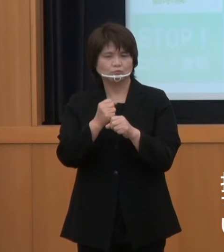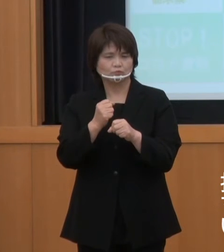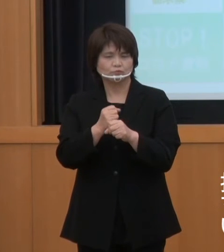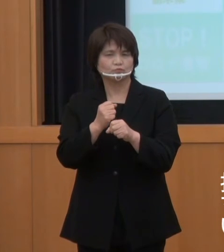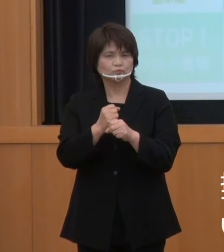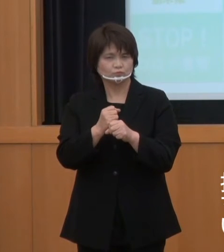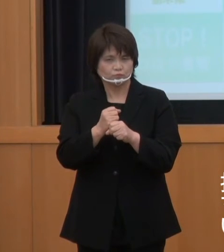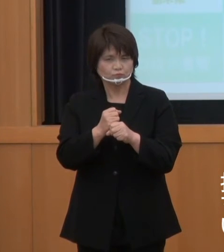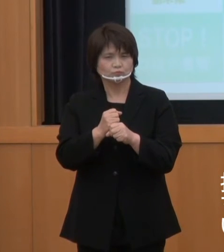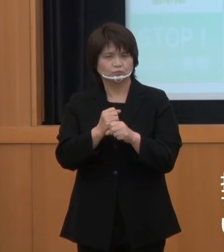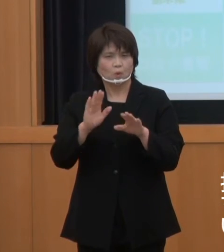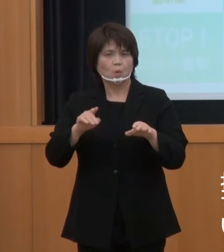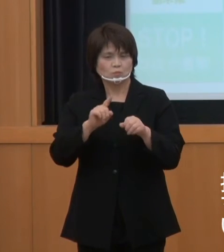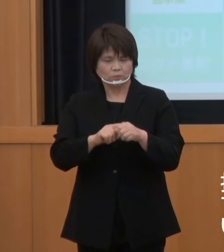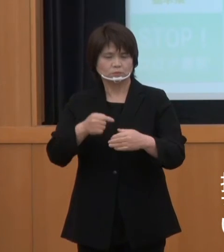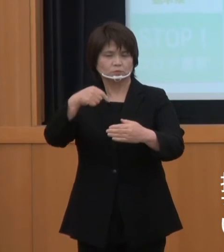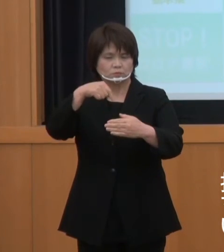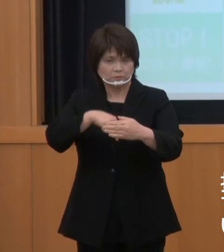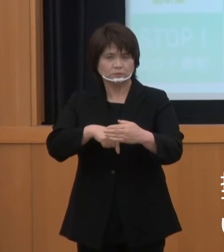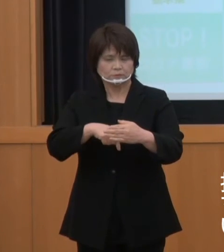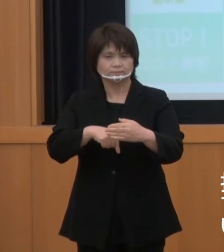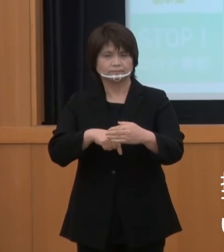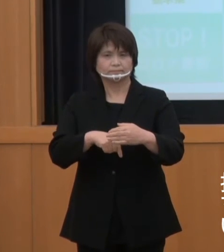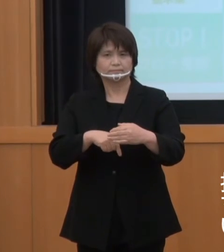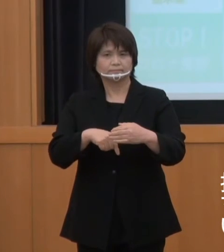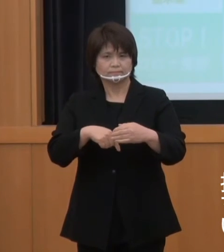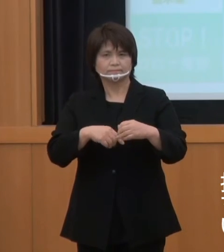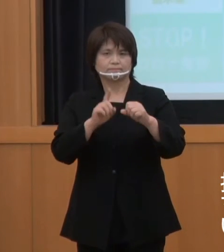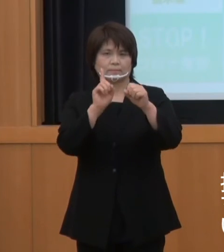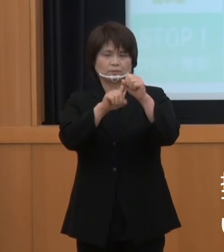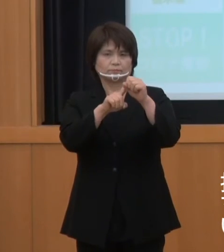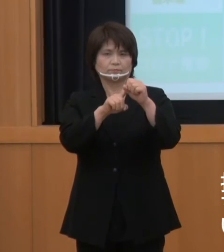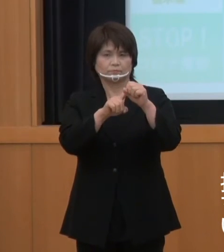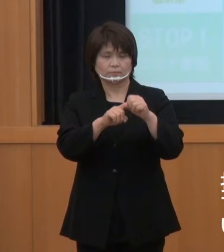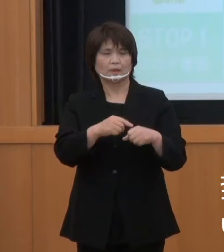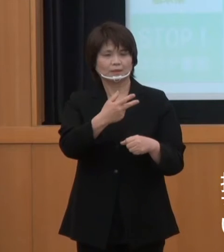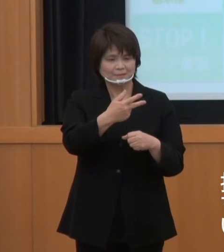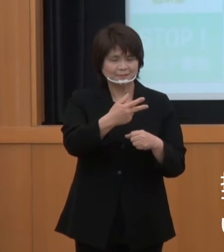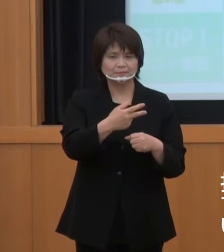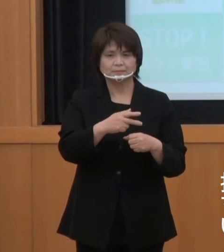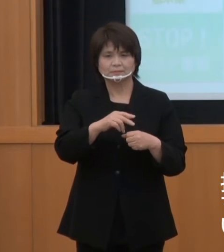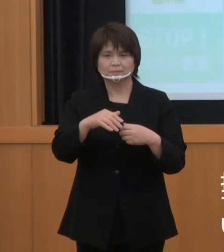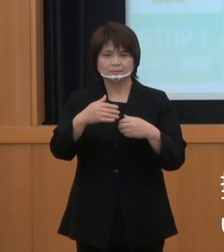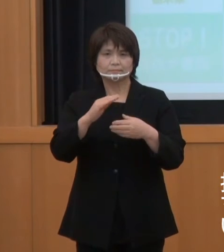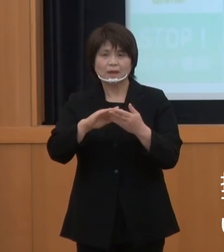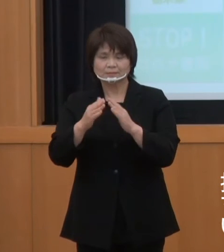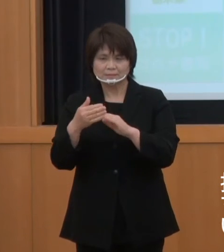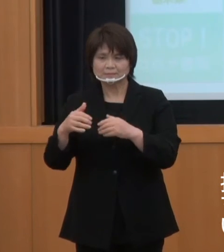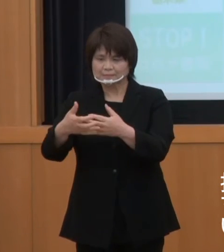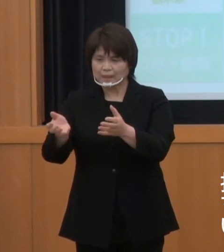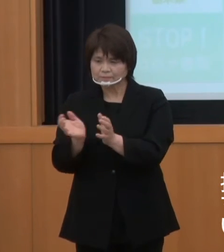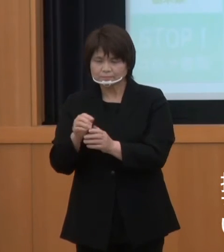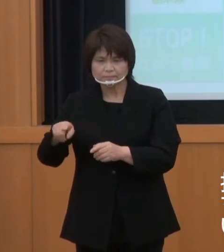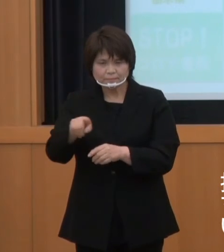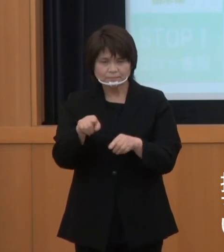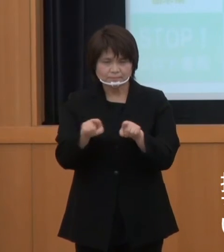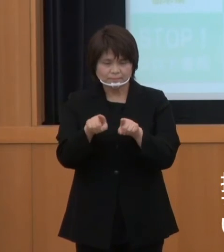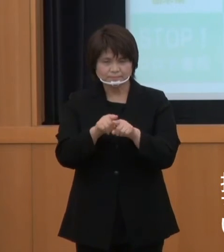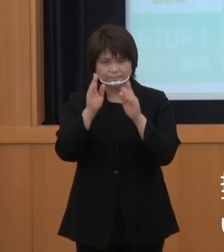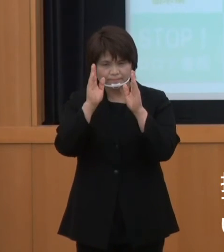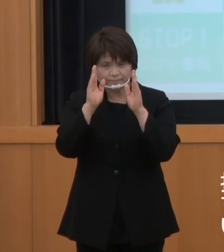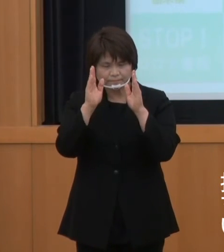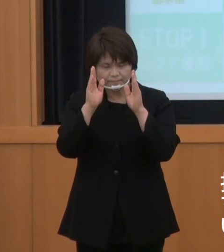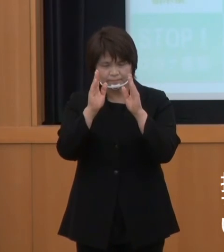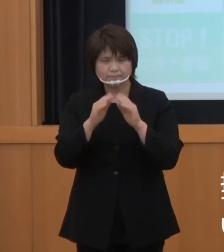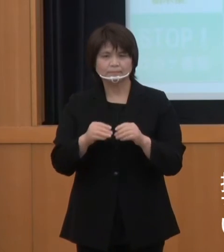、市、町、企業、団体などとも連携を図りながら、カードの取得を促進